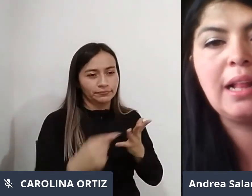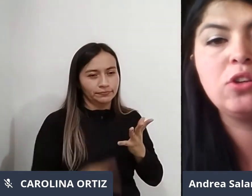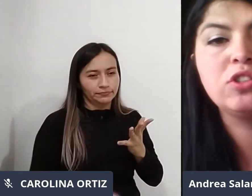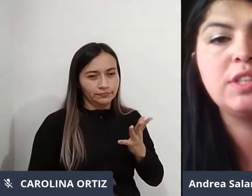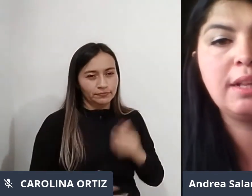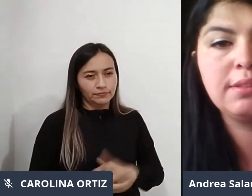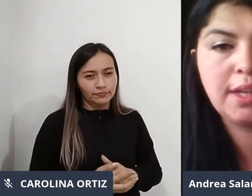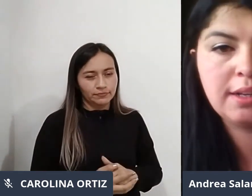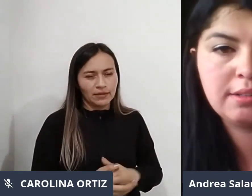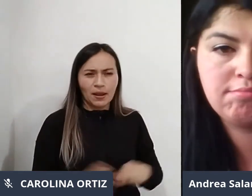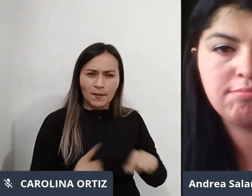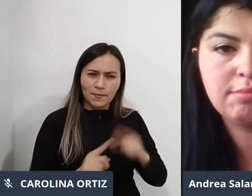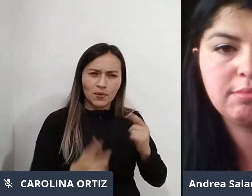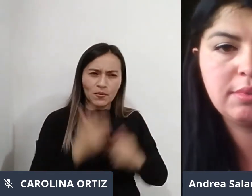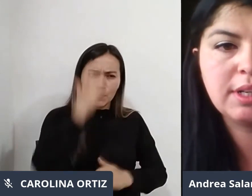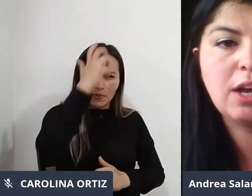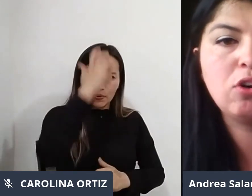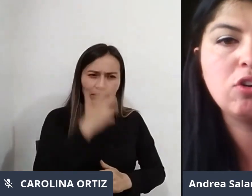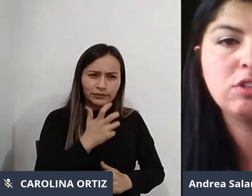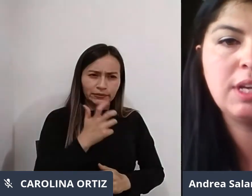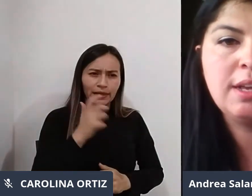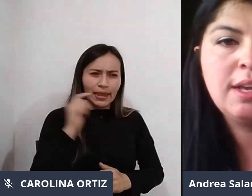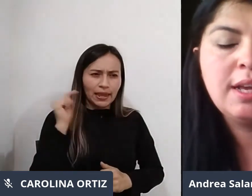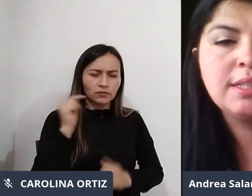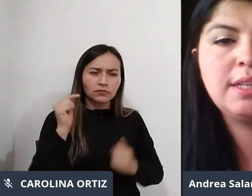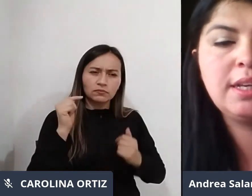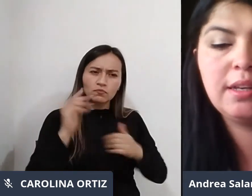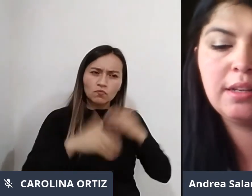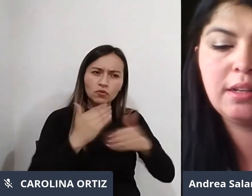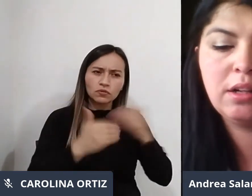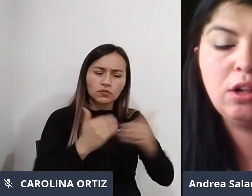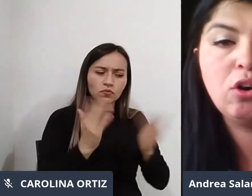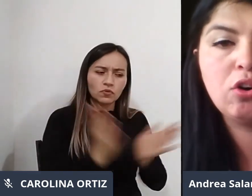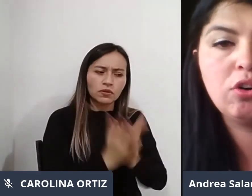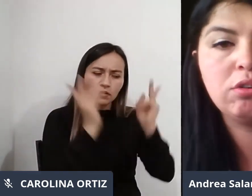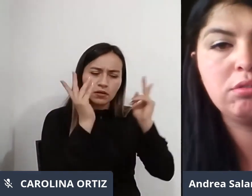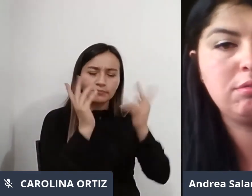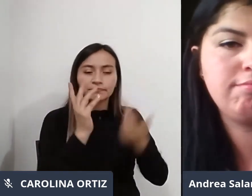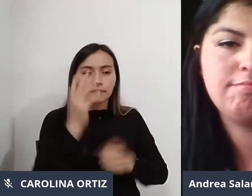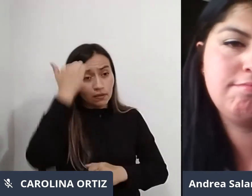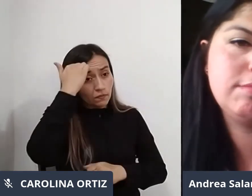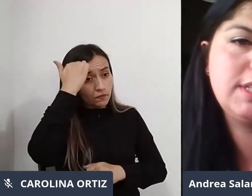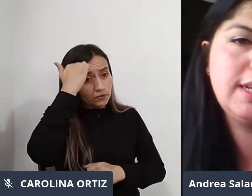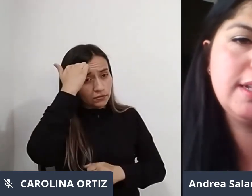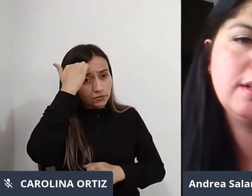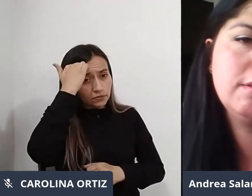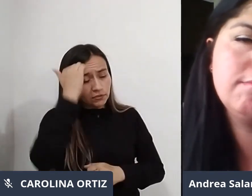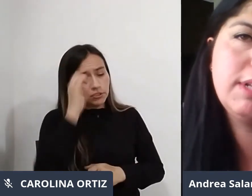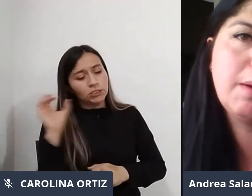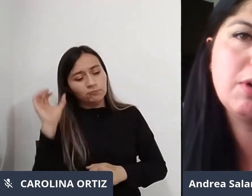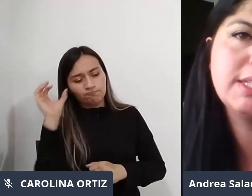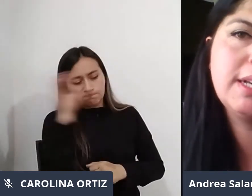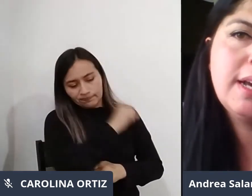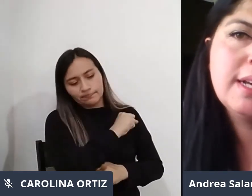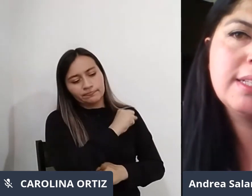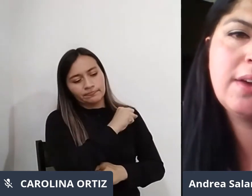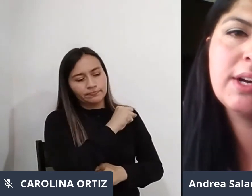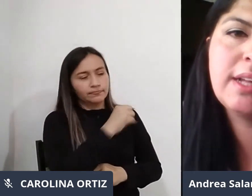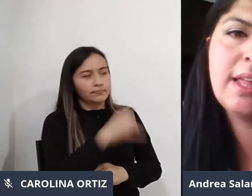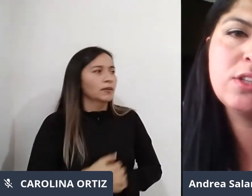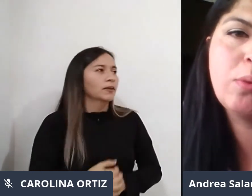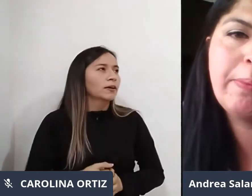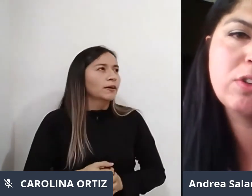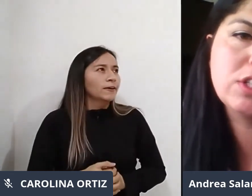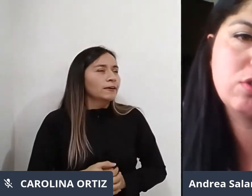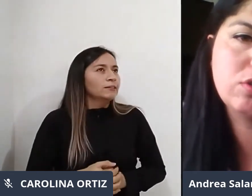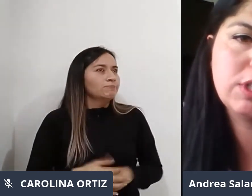en el que el docente reconoce si logró, si, digámoslo así, si de